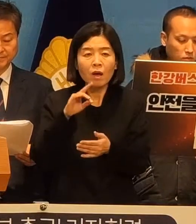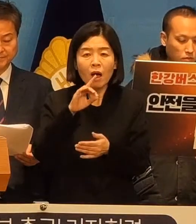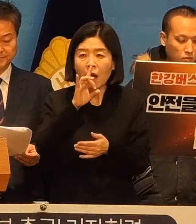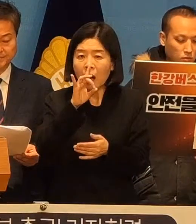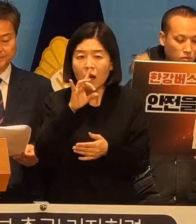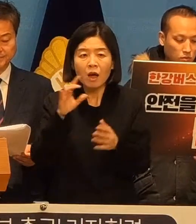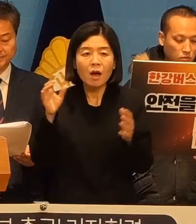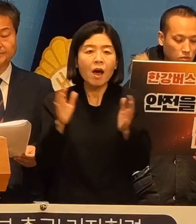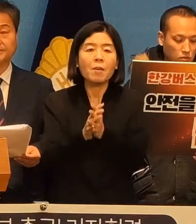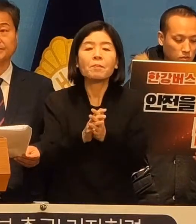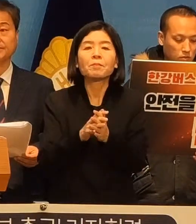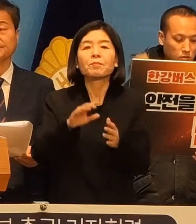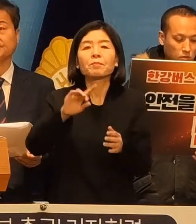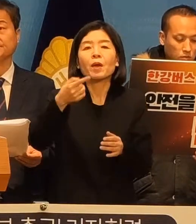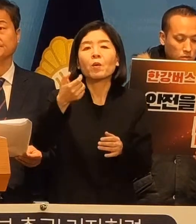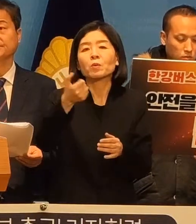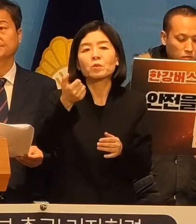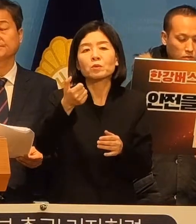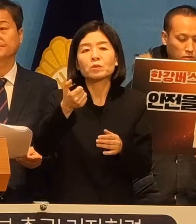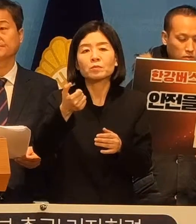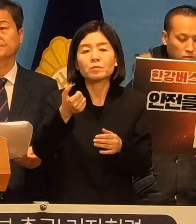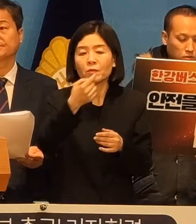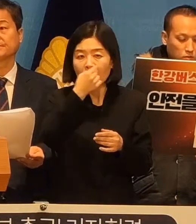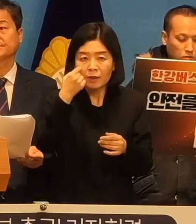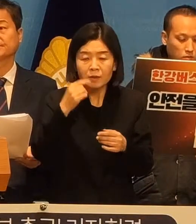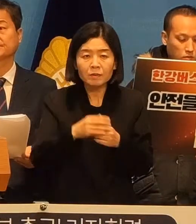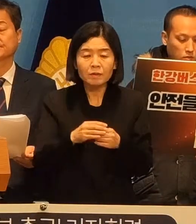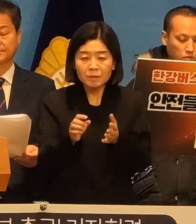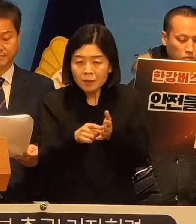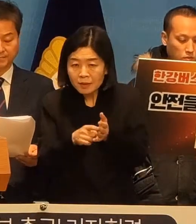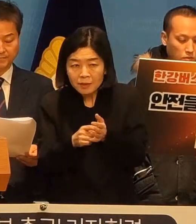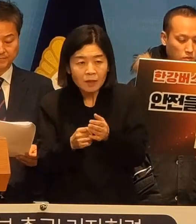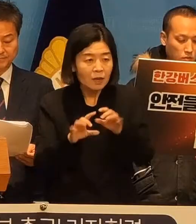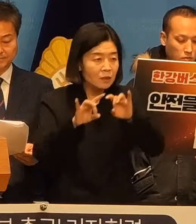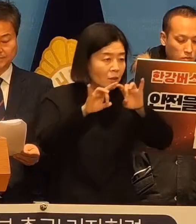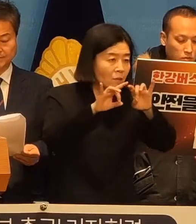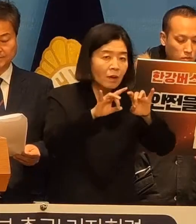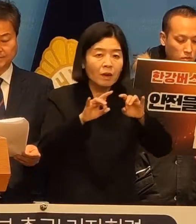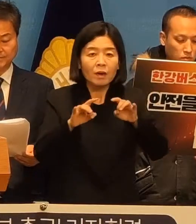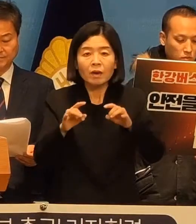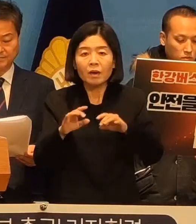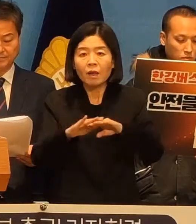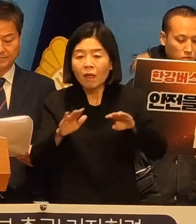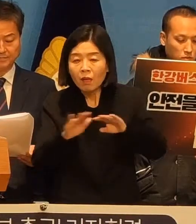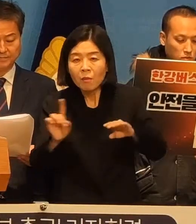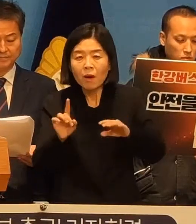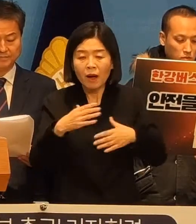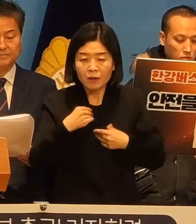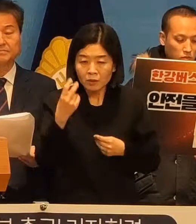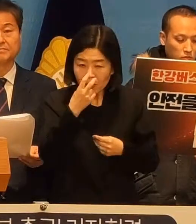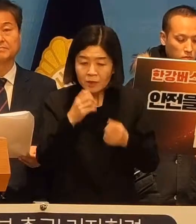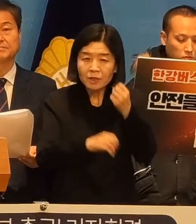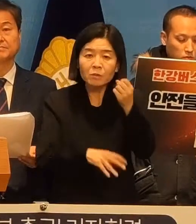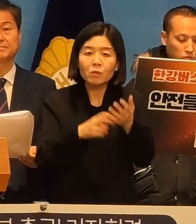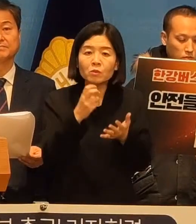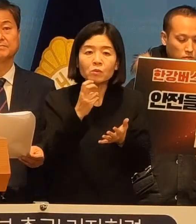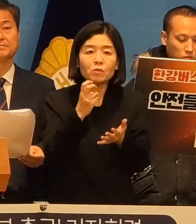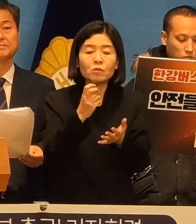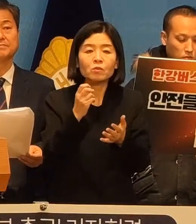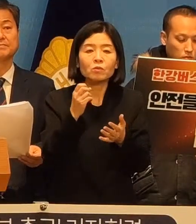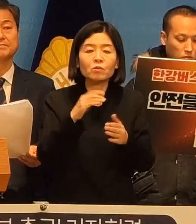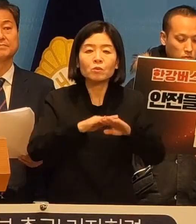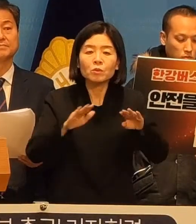보완사항이 확인됐고 비상상황 전파체계 부재, 안전관리 감독자 미지정 등 기본적인 안전조치 미이행이